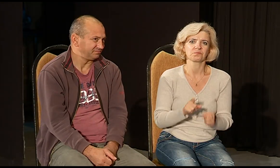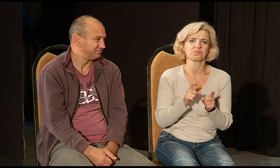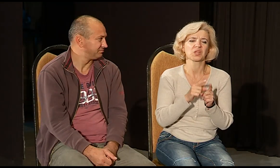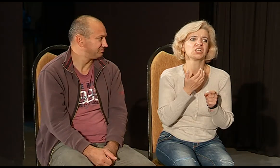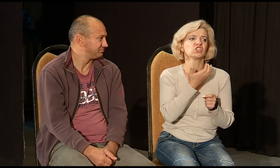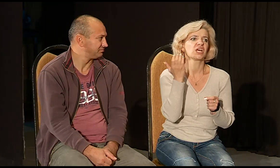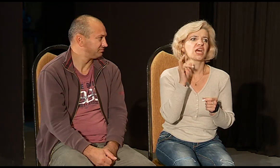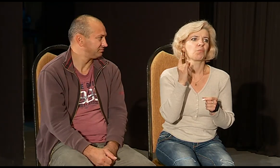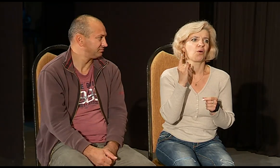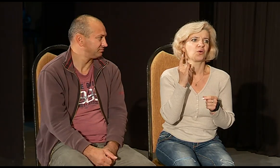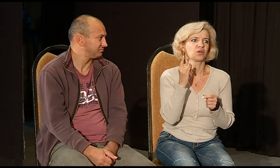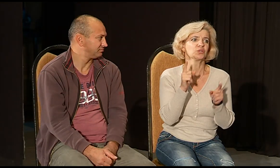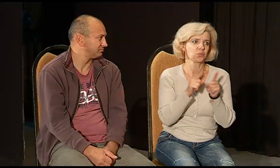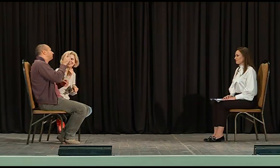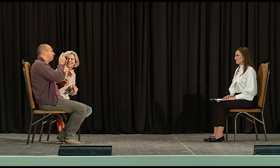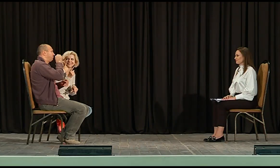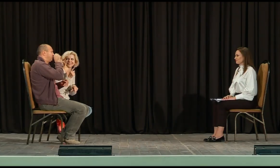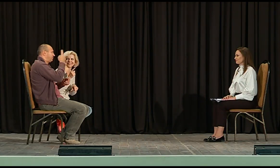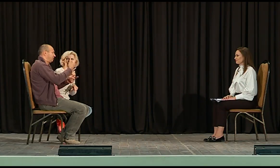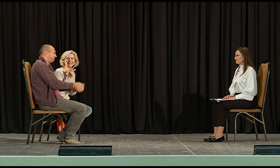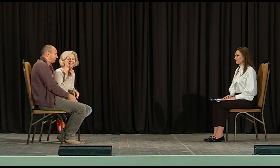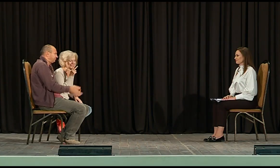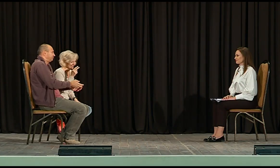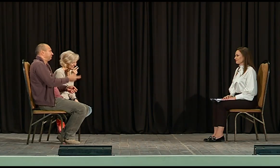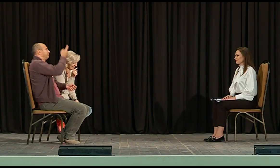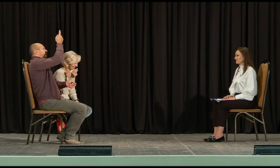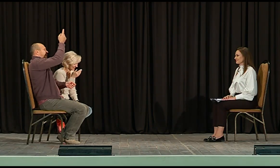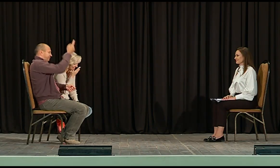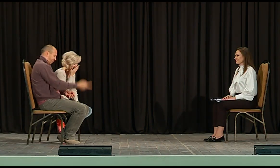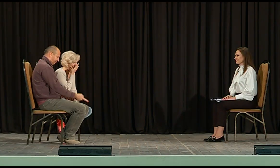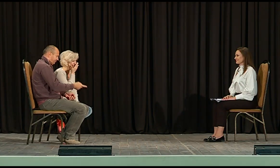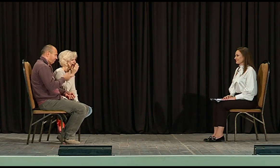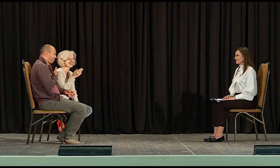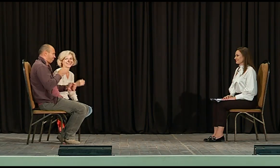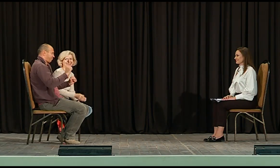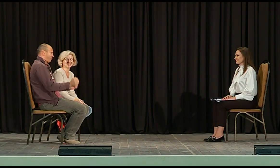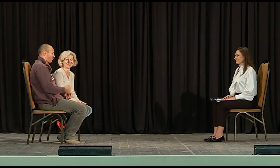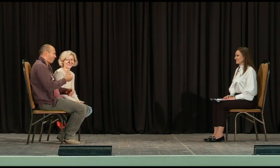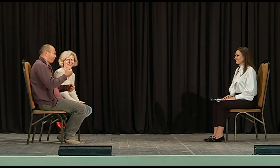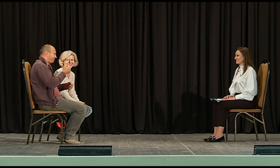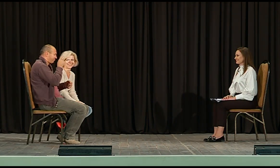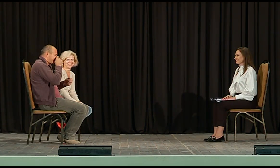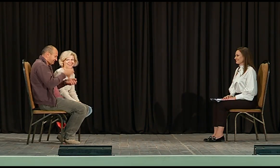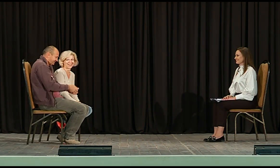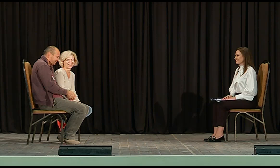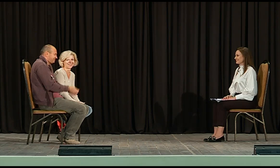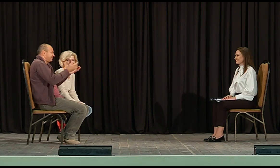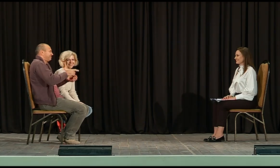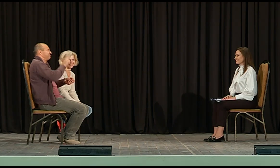mult sceneta asta despre nuntă. Cei mai de glumă au fost când el trebuie să arunce o pasăre, un porumbel, să zboare și